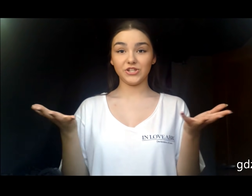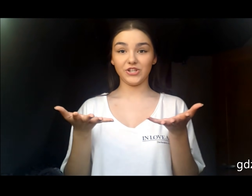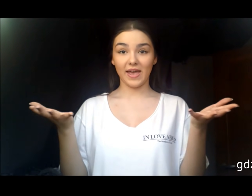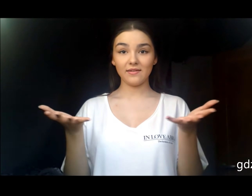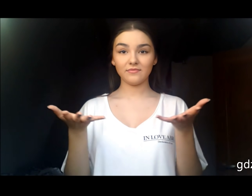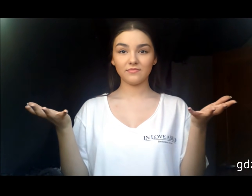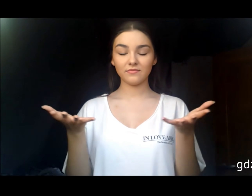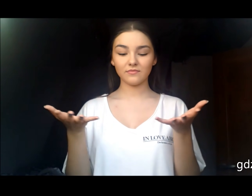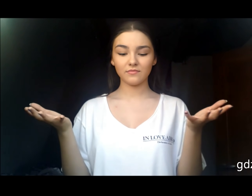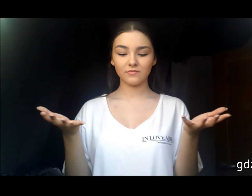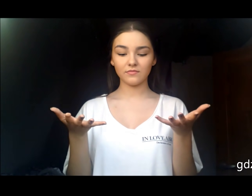Gdzie?